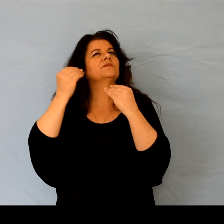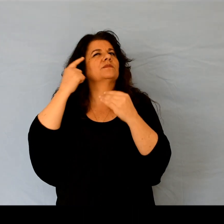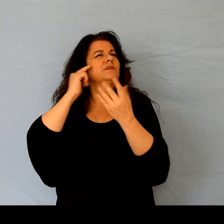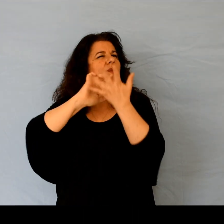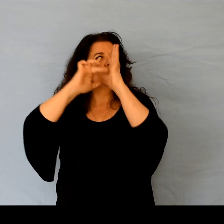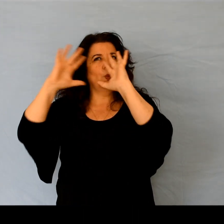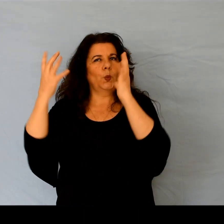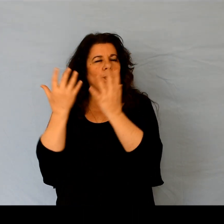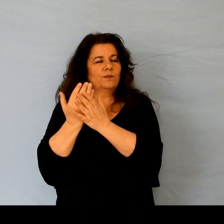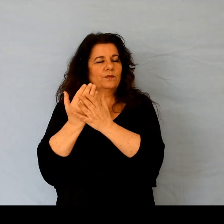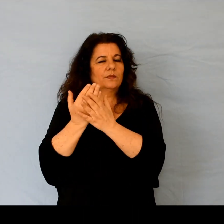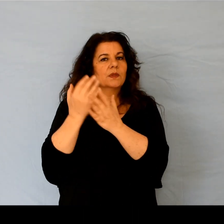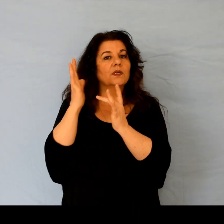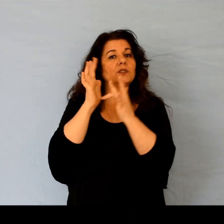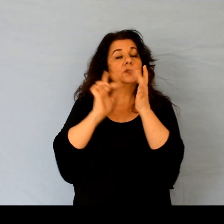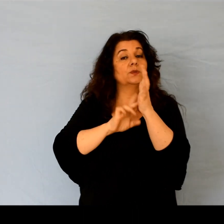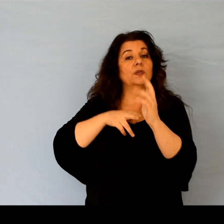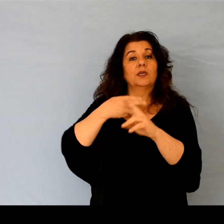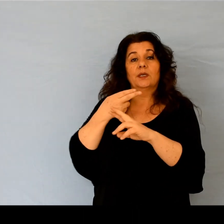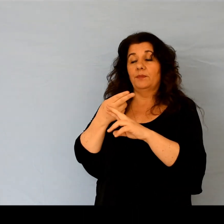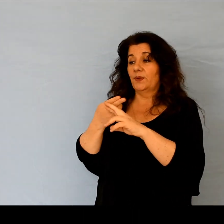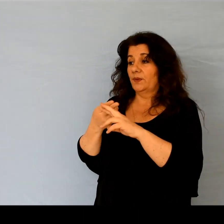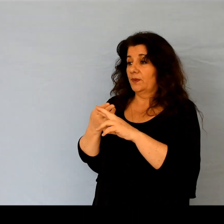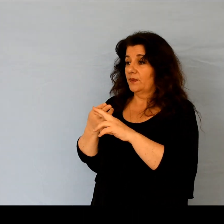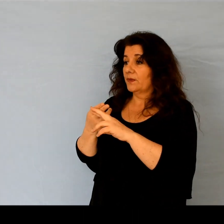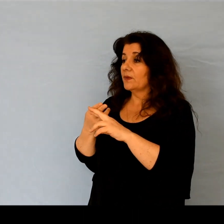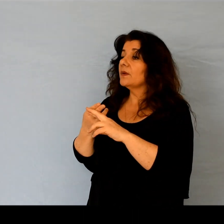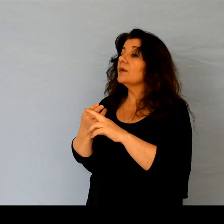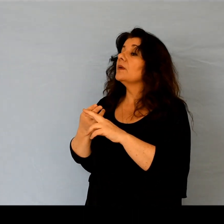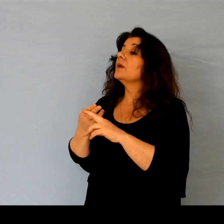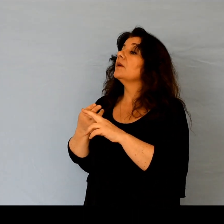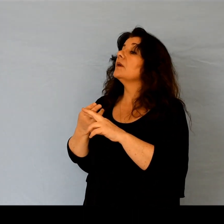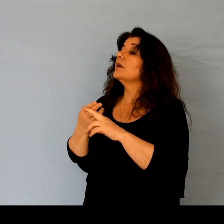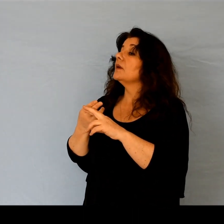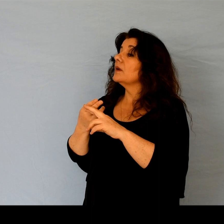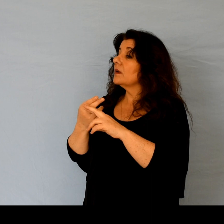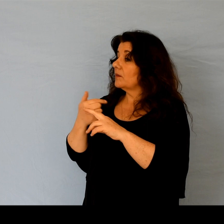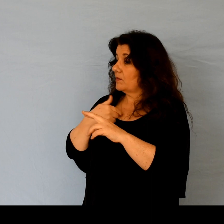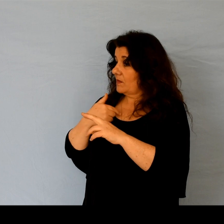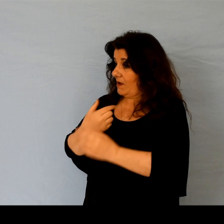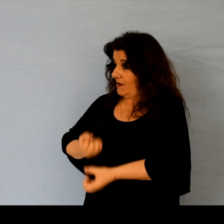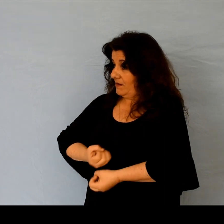Jésus lui dit, « Je le suis, moi qui te parle. »